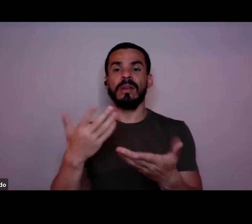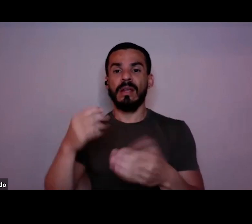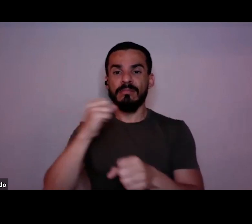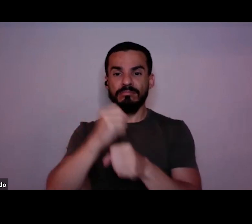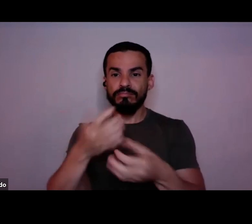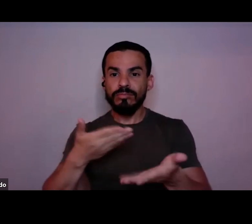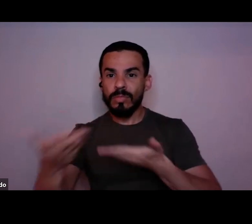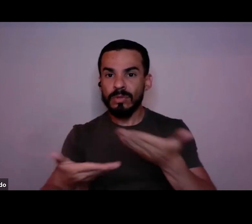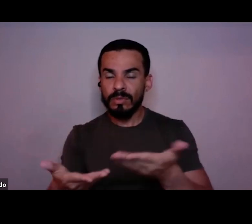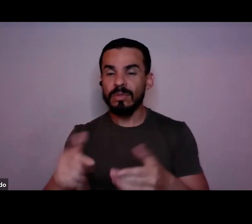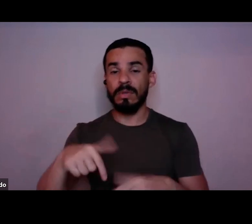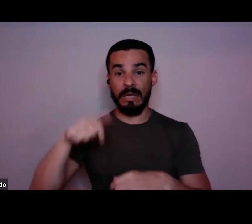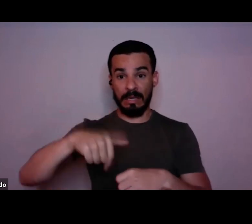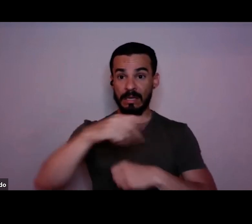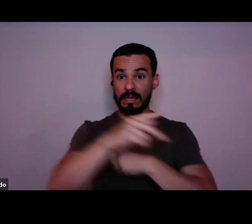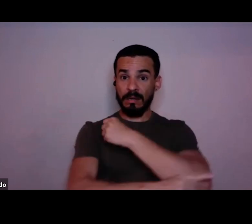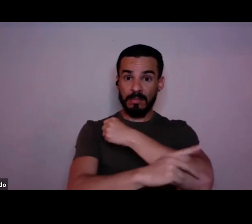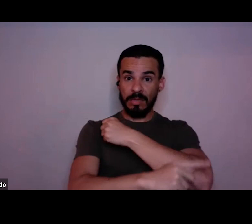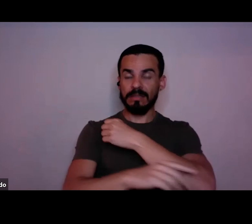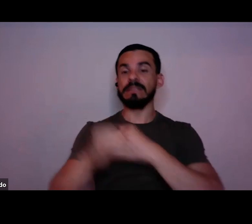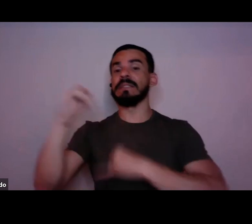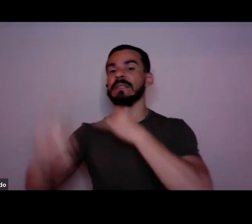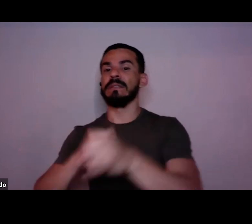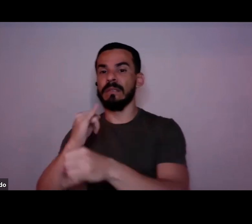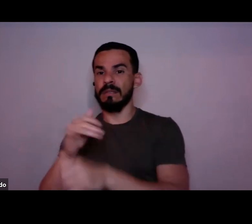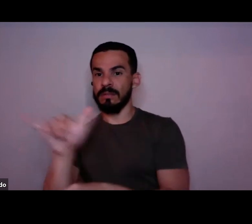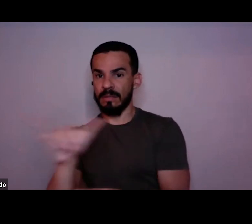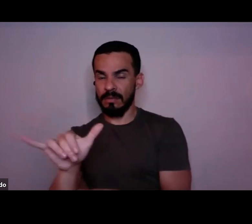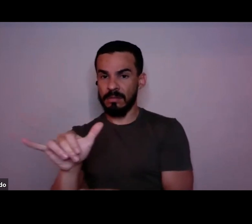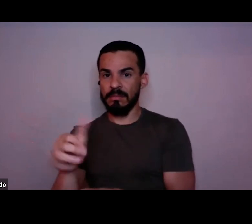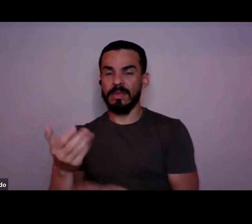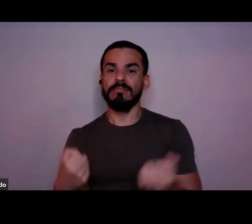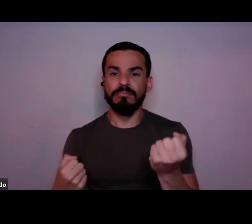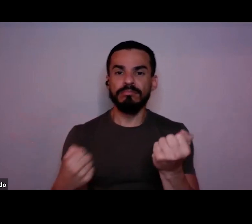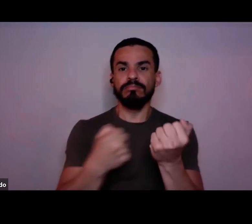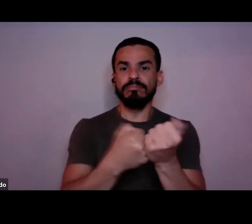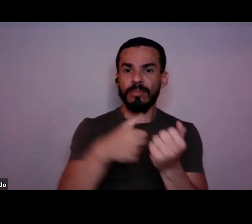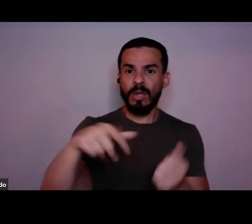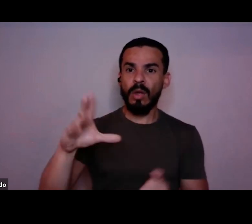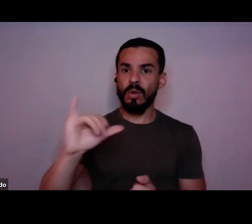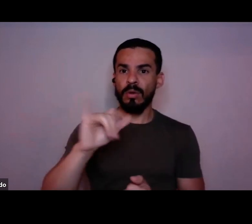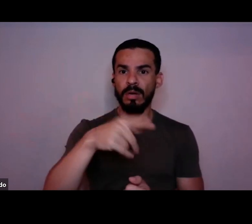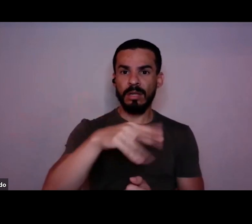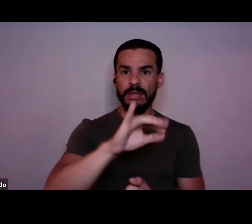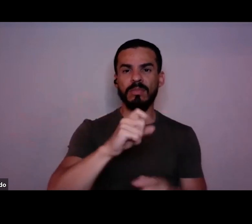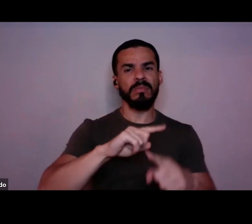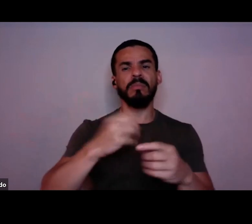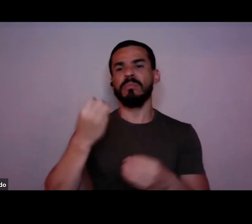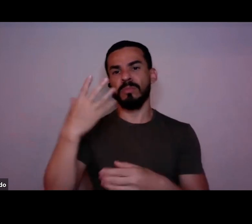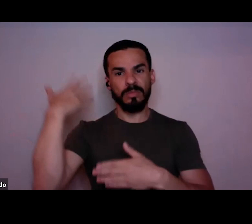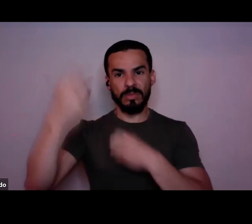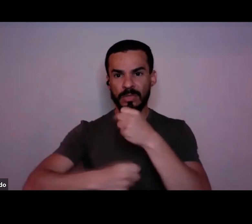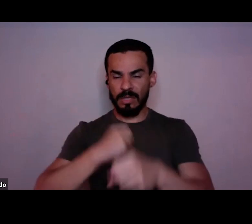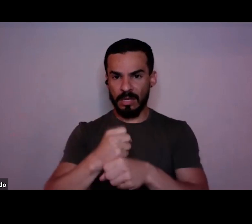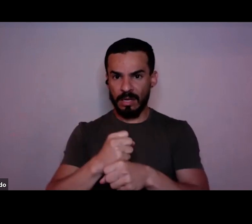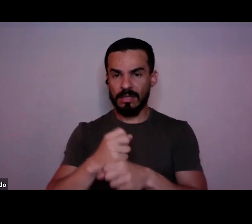a nivel nacional como internacional ha colaborado en colipro durante varios años en el desarrollo